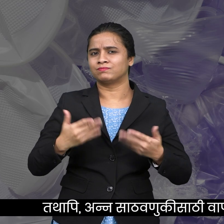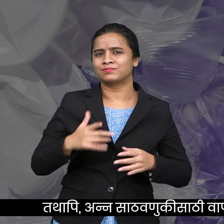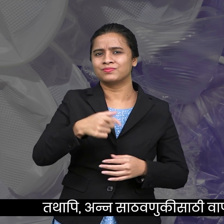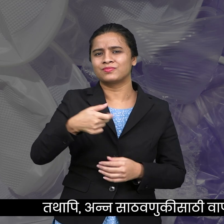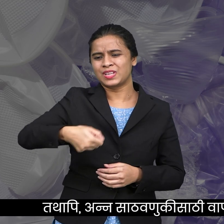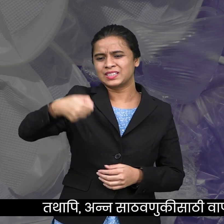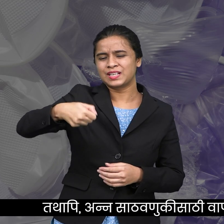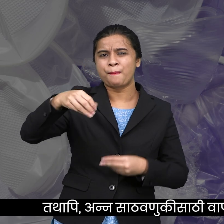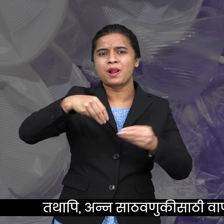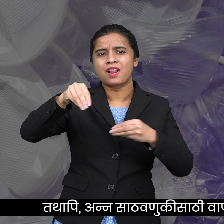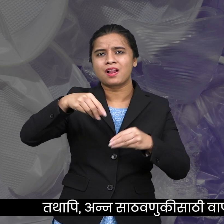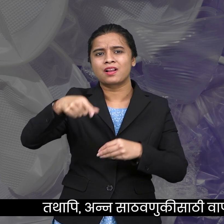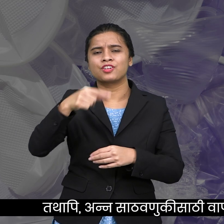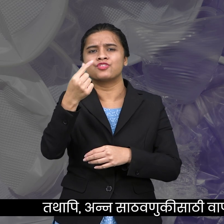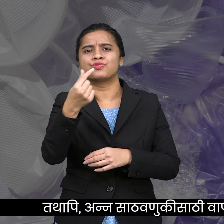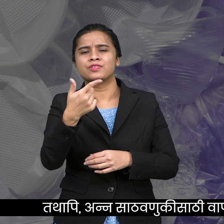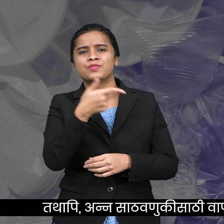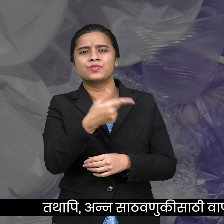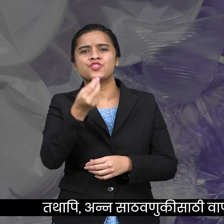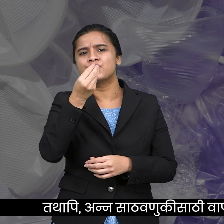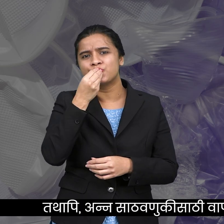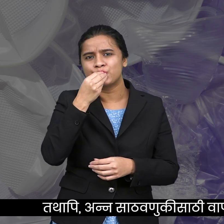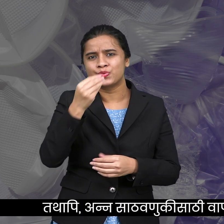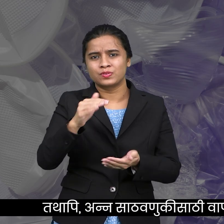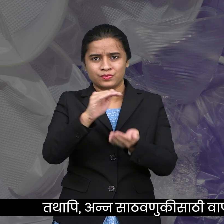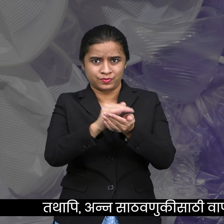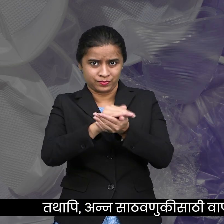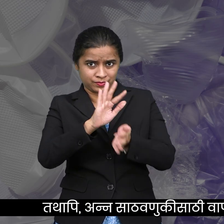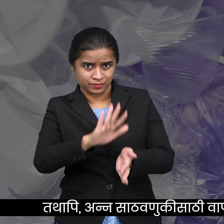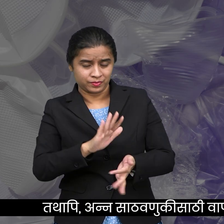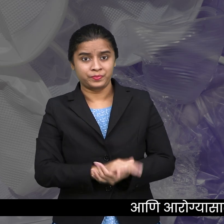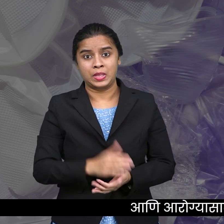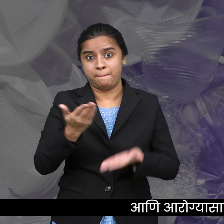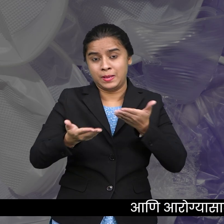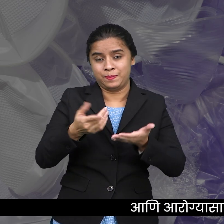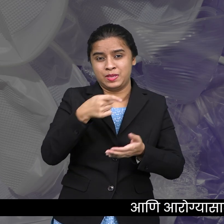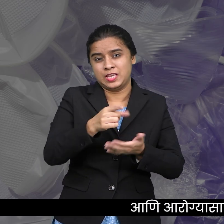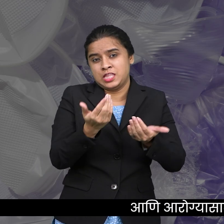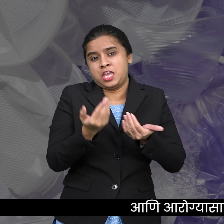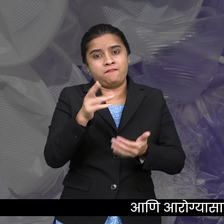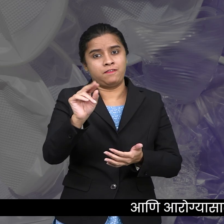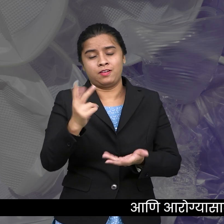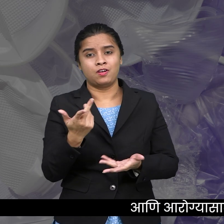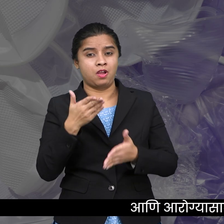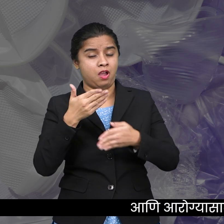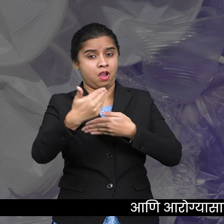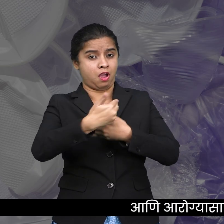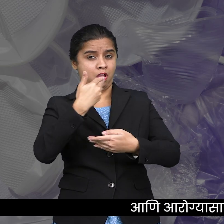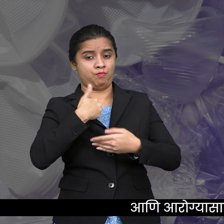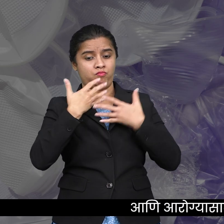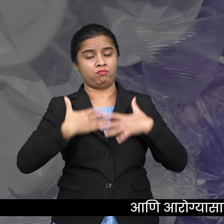तथापि अन्न साठवणीसाठी वापरल्या जाणाऱ्या प्लास्टिक पिशव्या असुरक्षित आणि आरोग्यासाठी हानिकारक असू